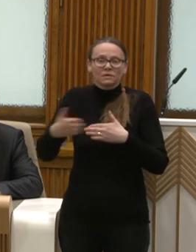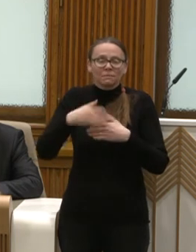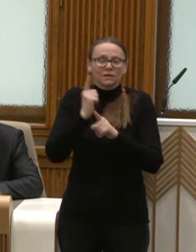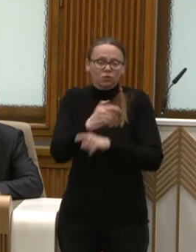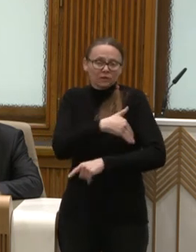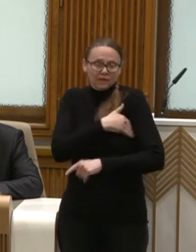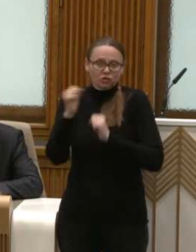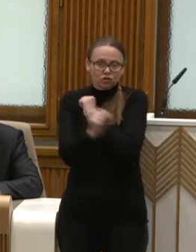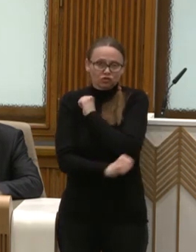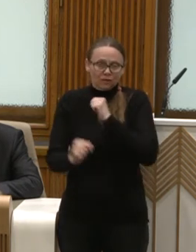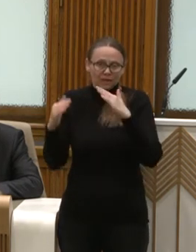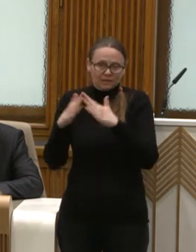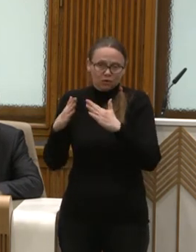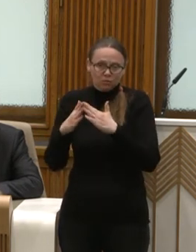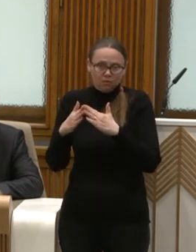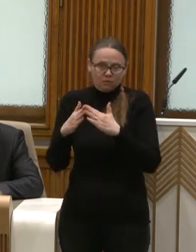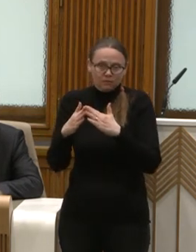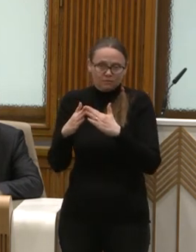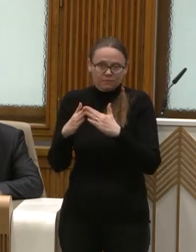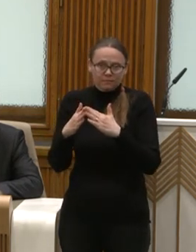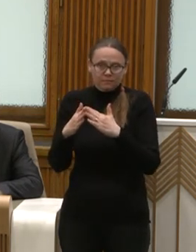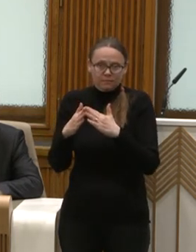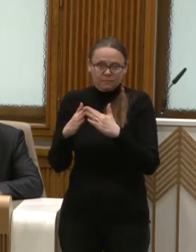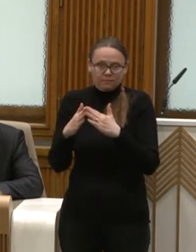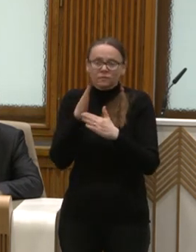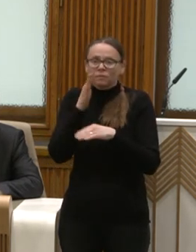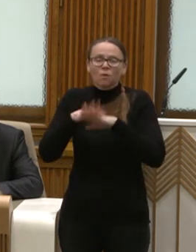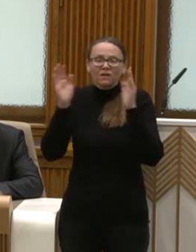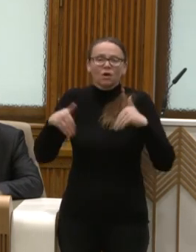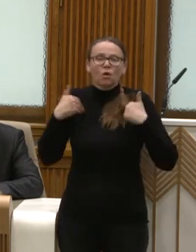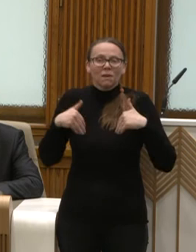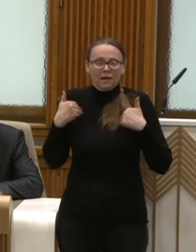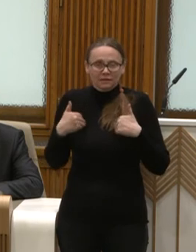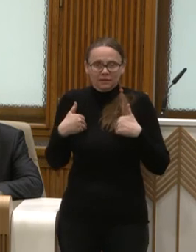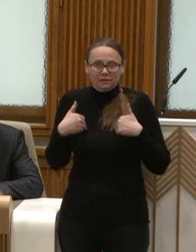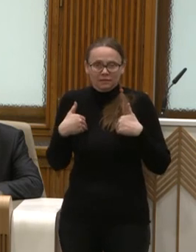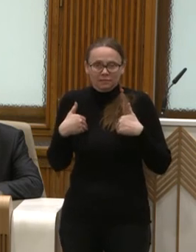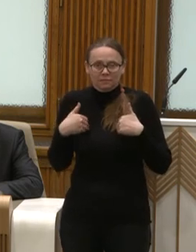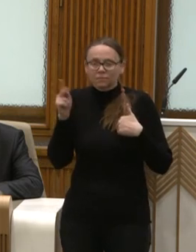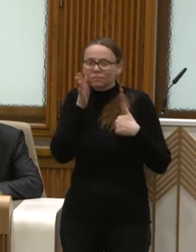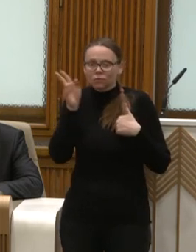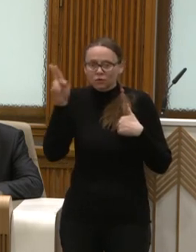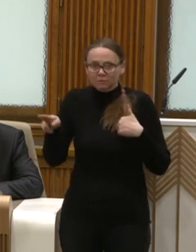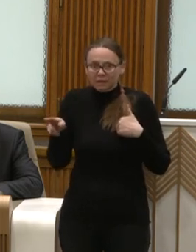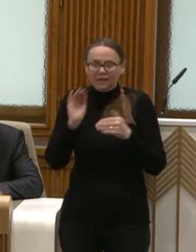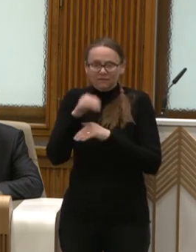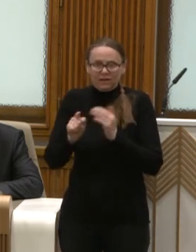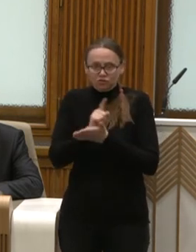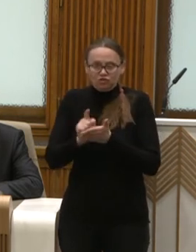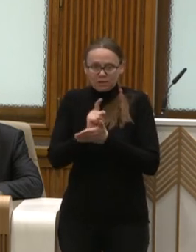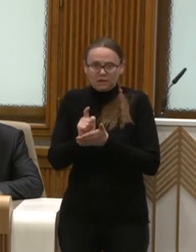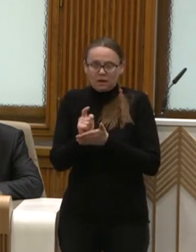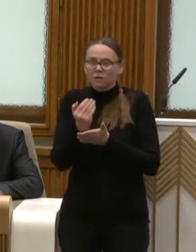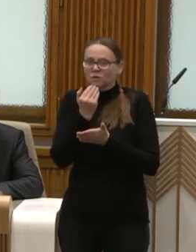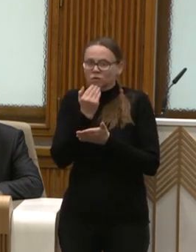dijaški in študentski domovi, se bo veliko mladih, ki bodo imeli več časa, kljub temu,